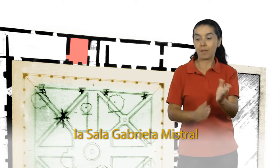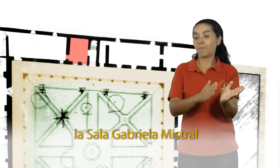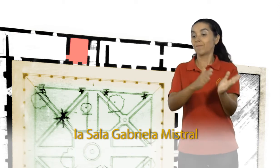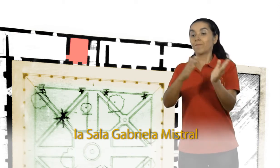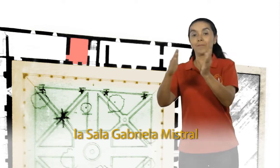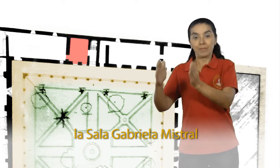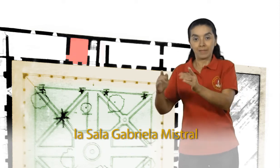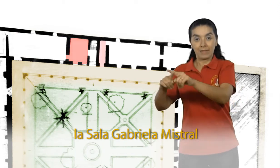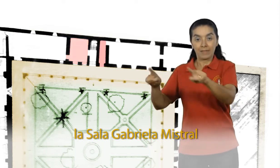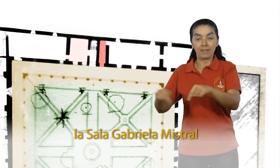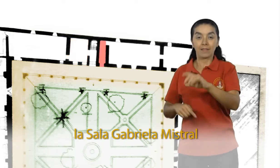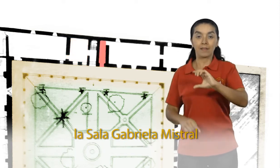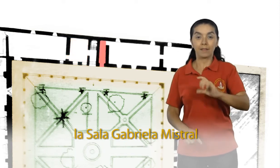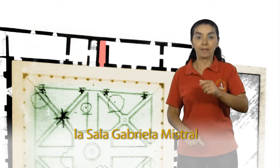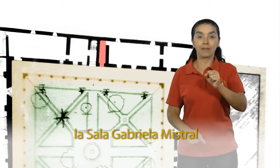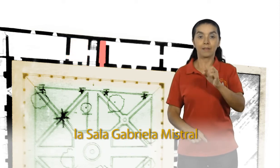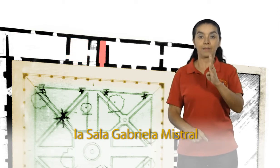la Sala Gabriela Mistral,